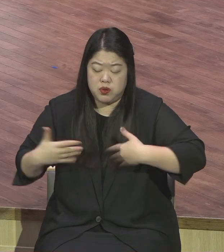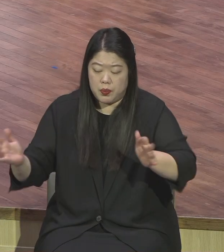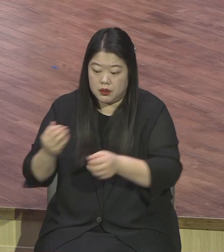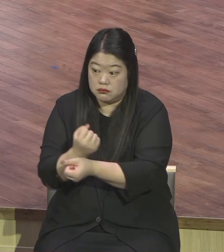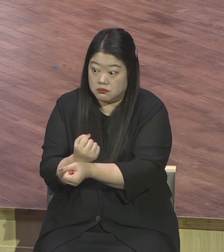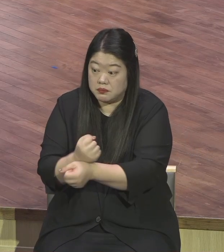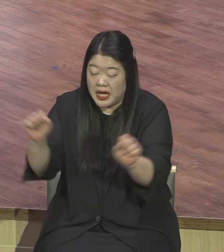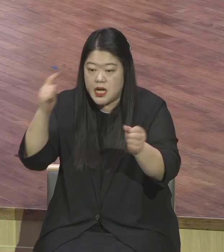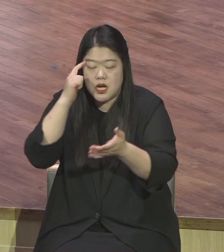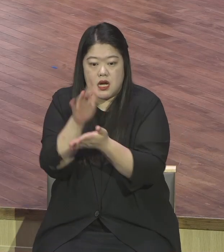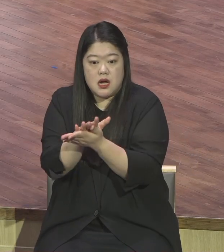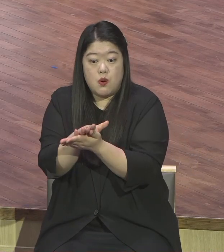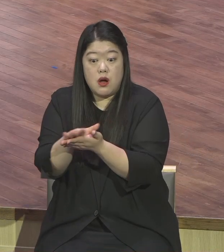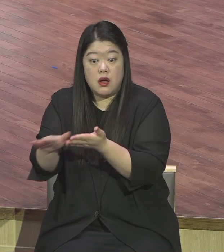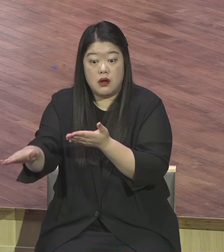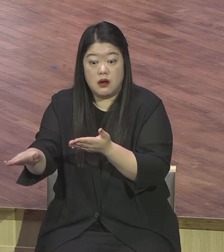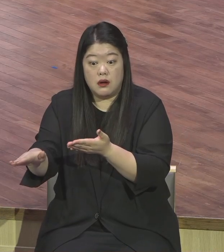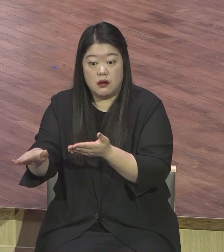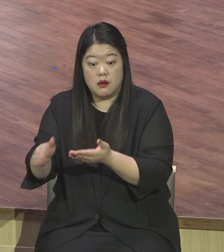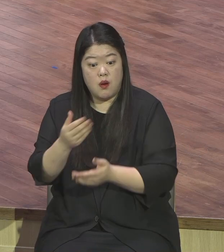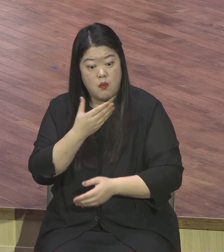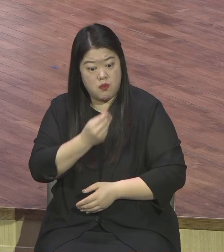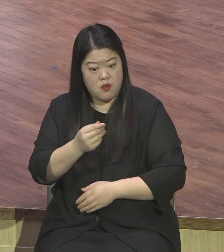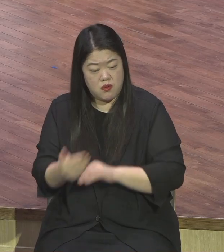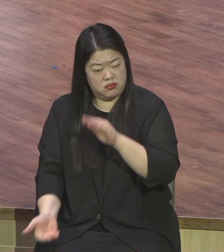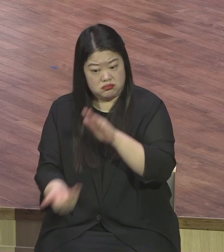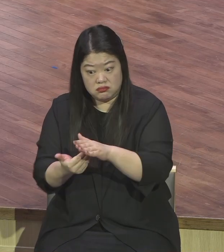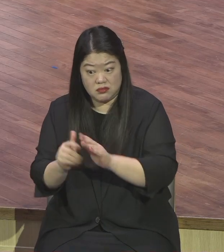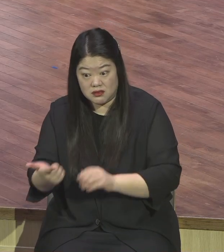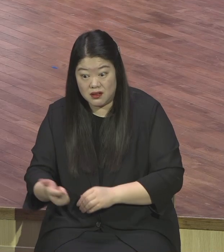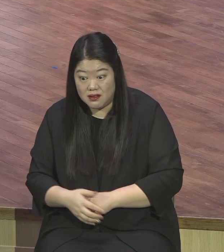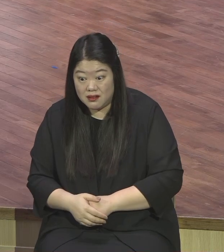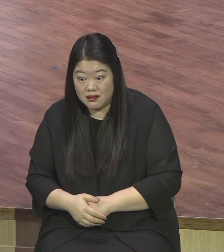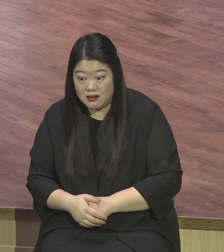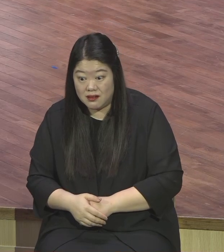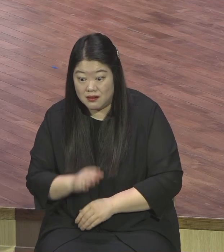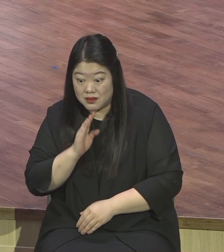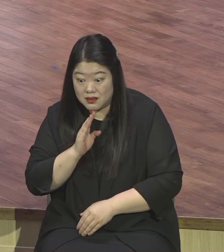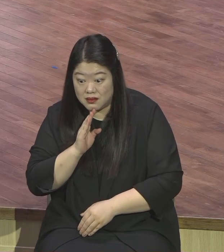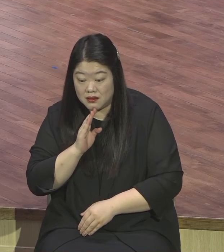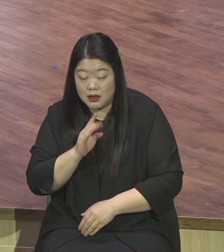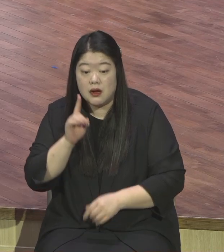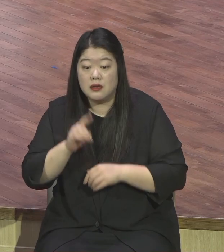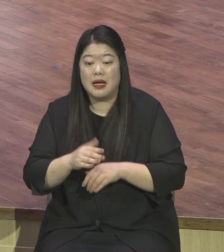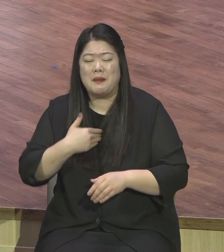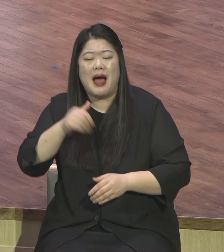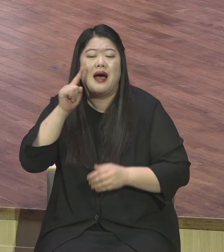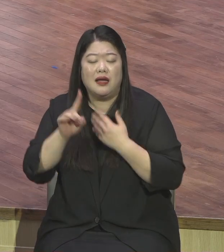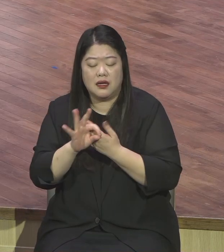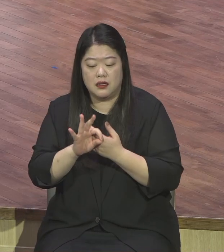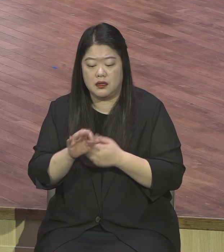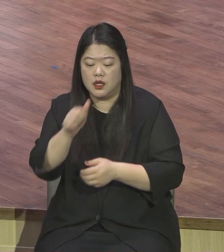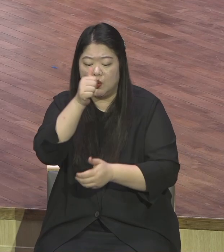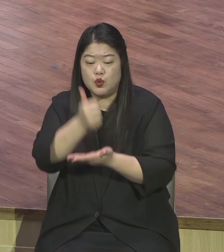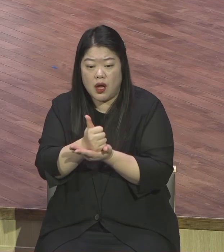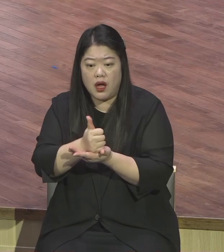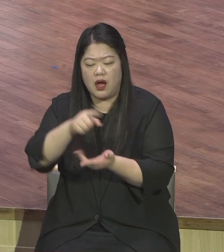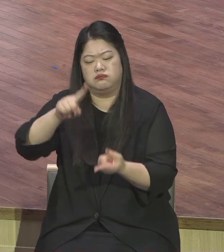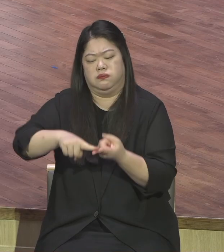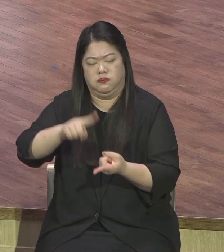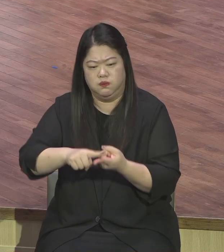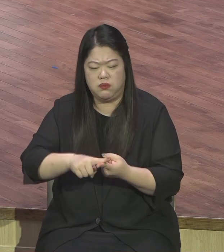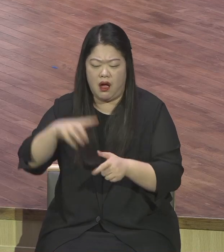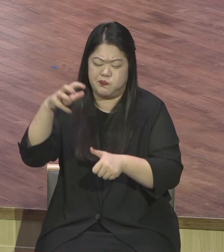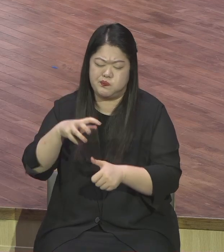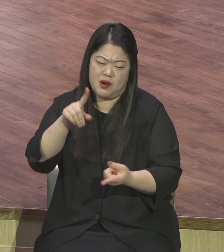예수 그리스도를 통해서 죄에서 저주에서 사망에서 이 사단에게서 완전 자유, 뭐